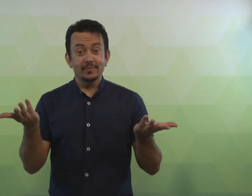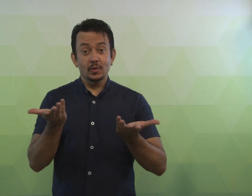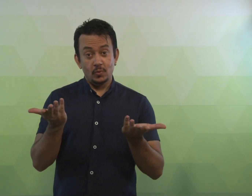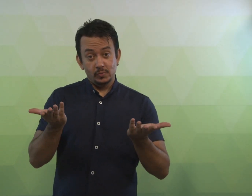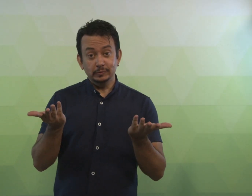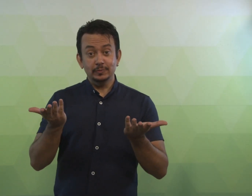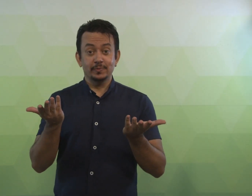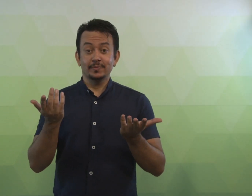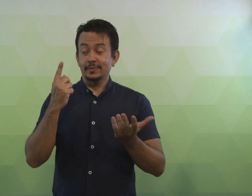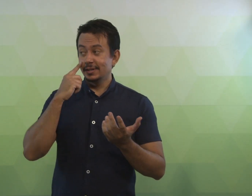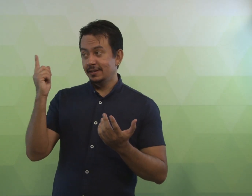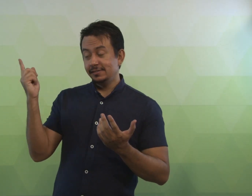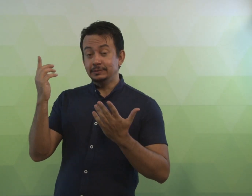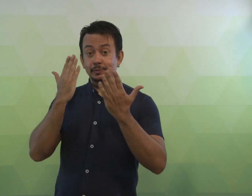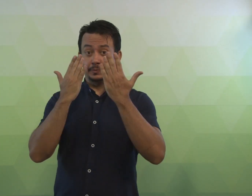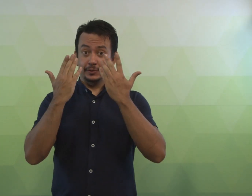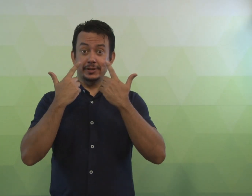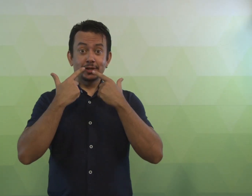Olá!